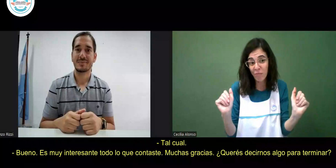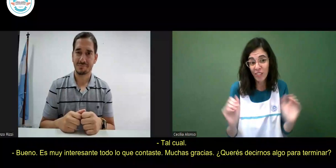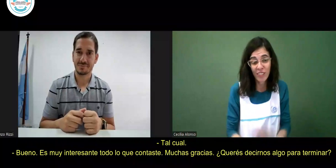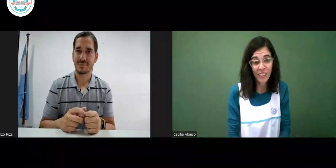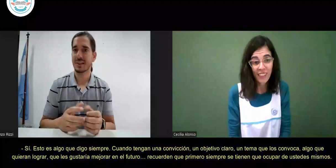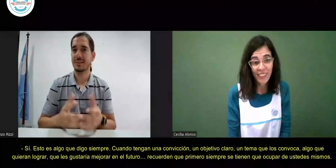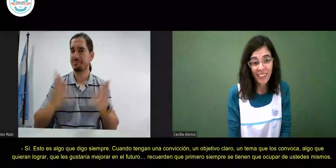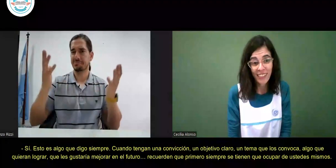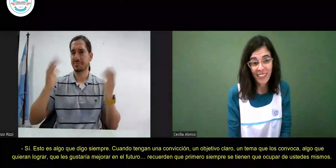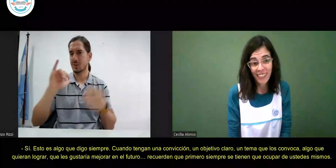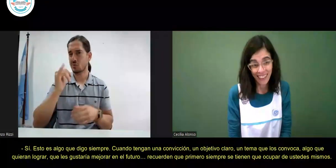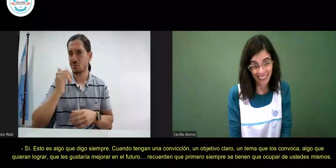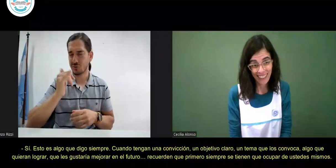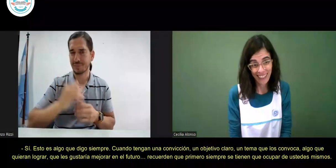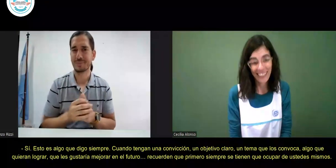para terminar?